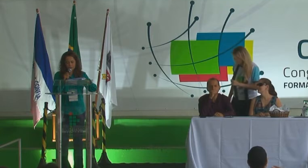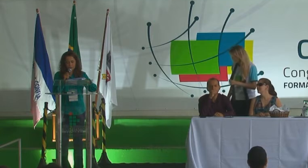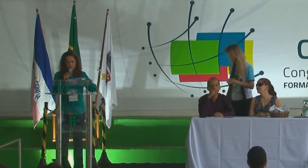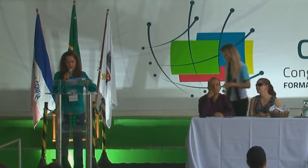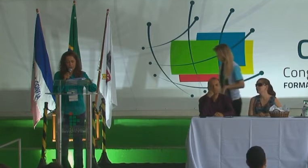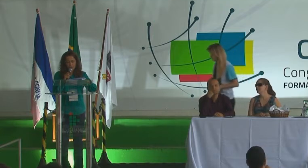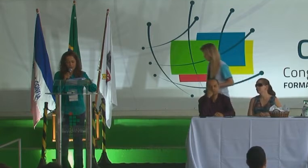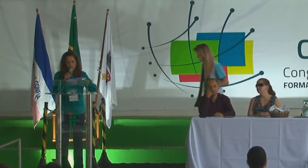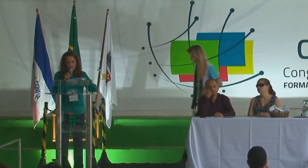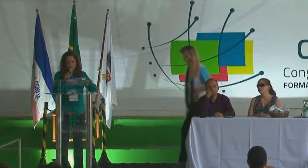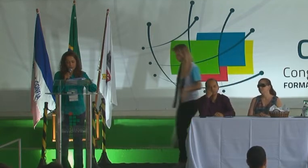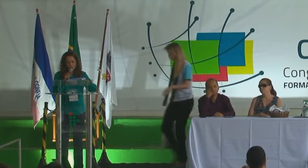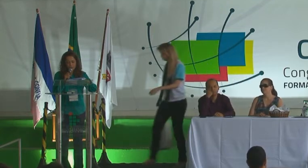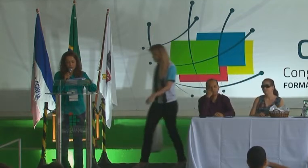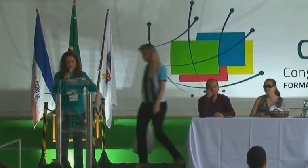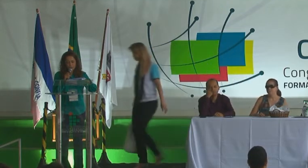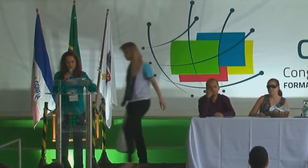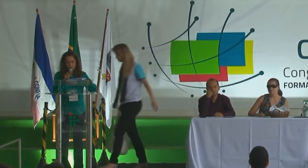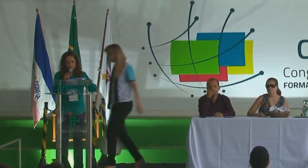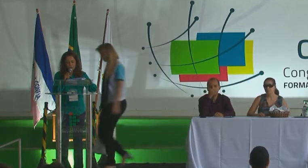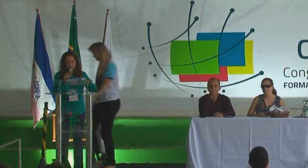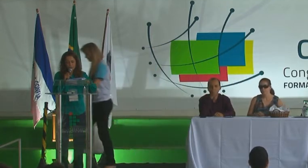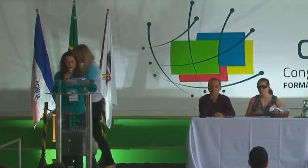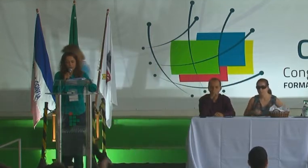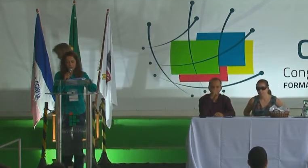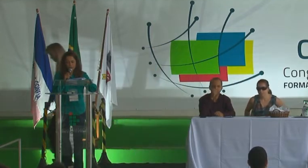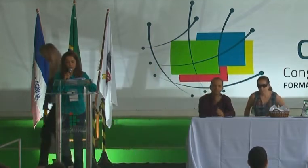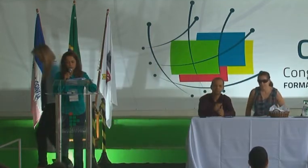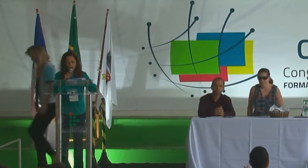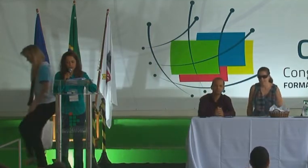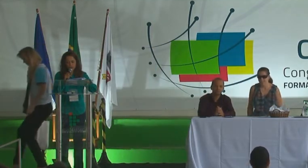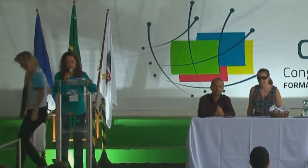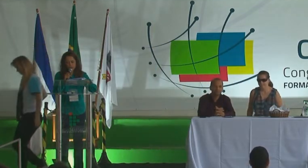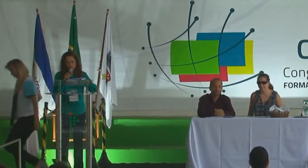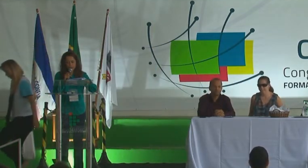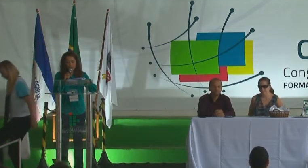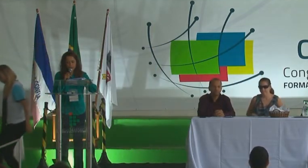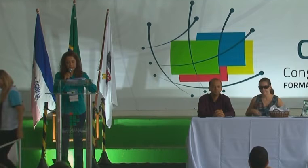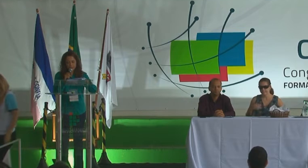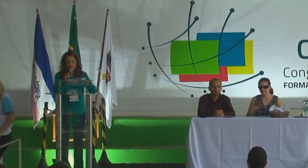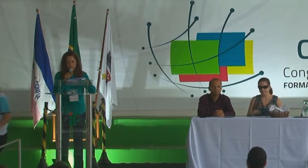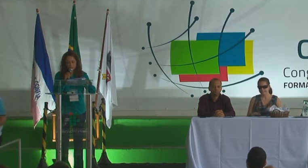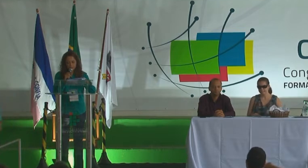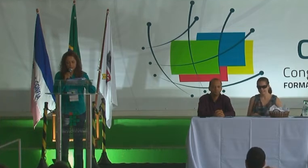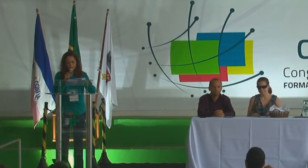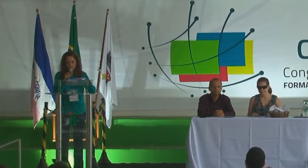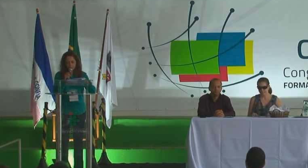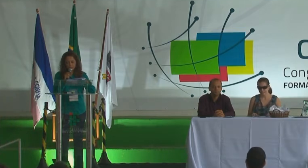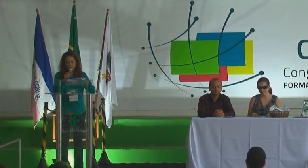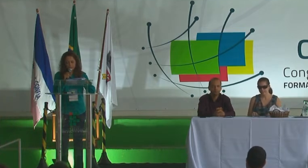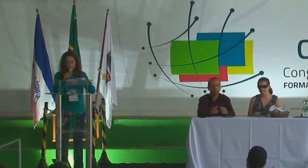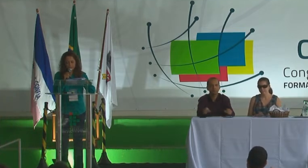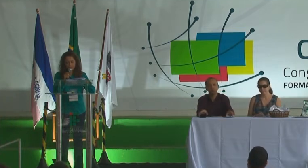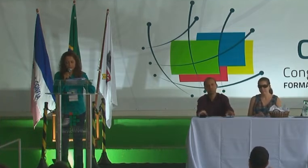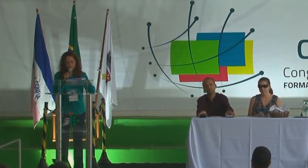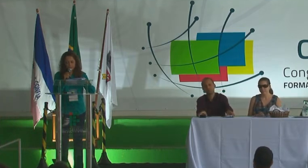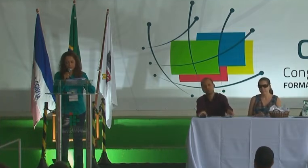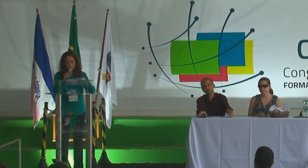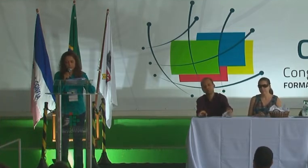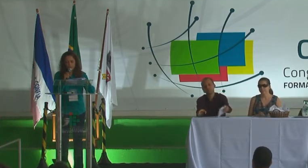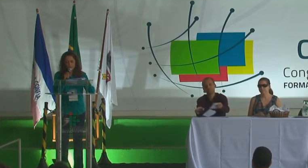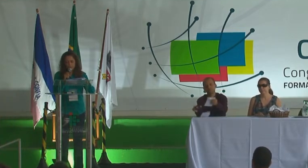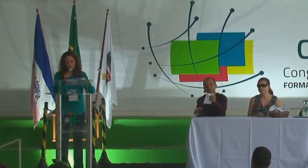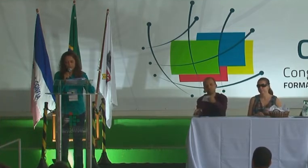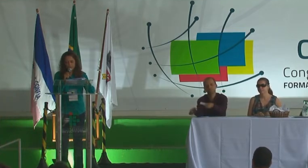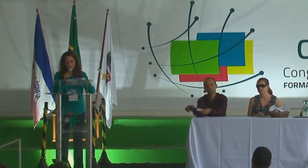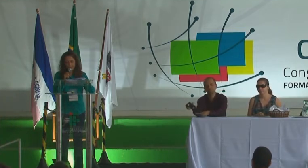textos braille no Centro de Formação de Treinamento e Instrutores de Cães Guia do Instituto Federal do Espírito